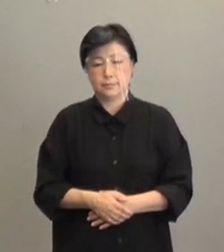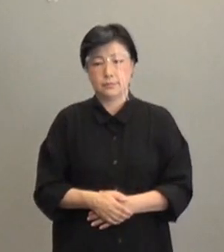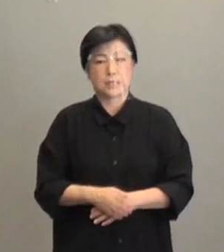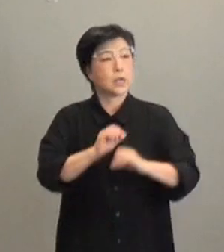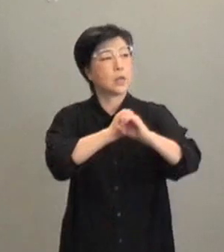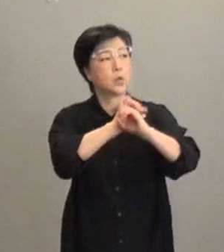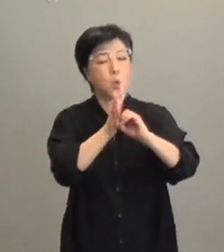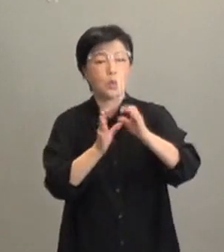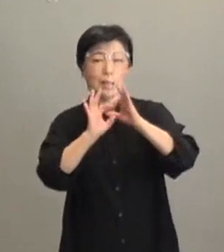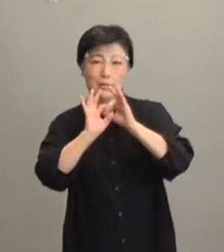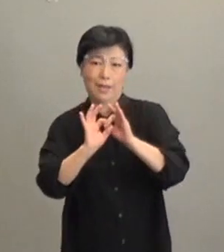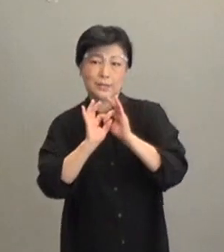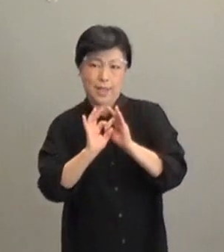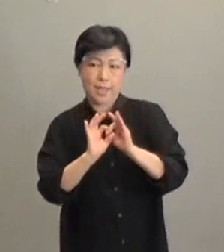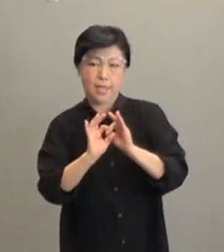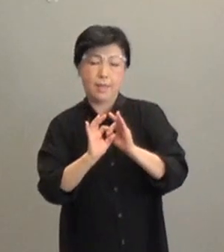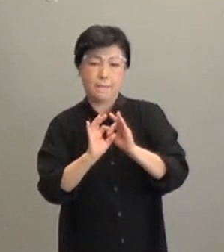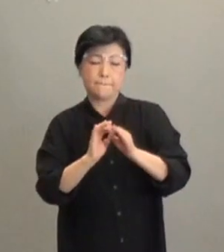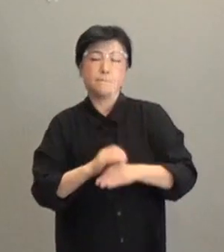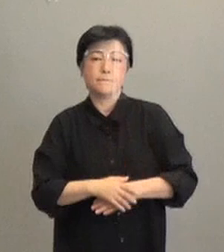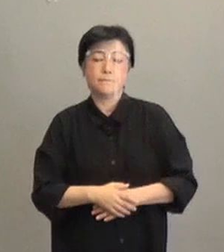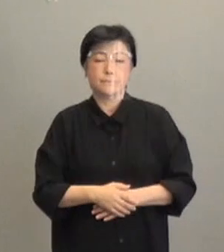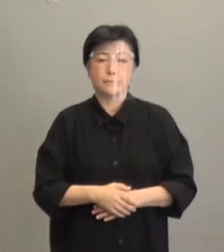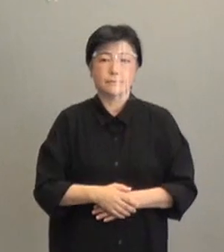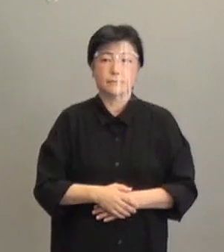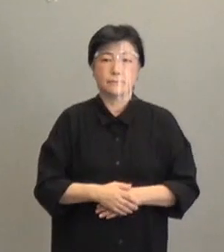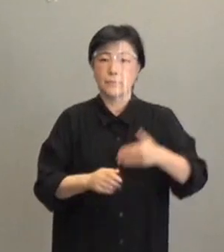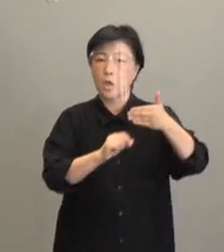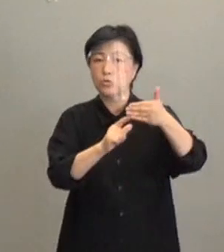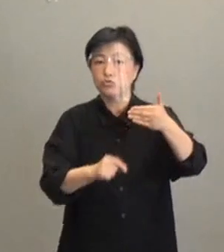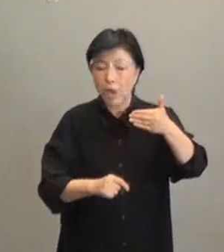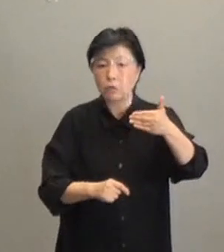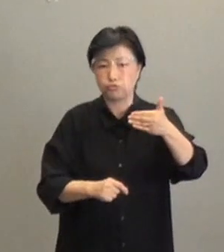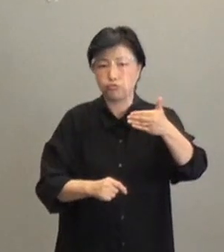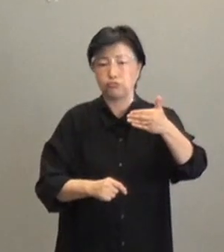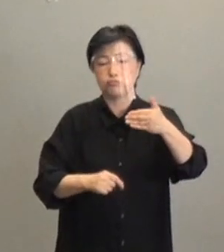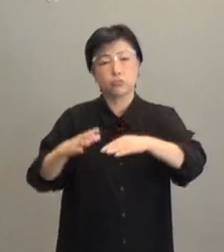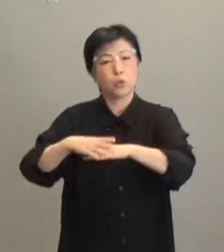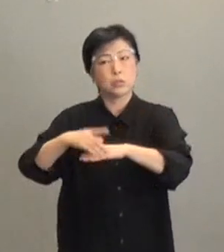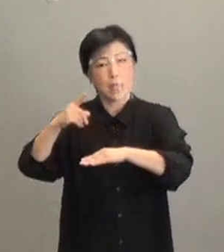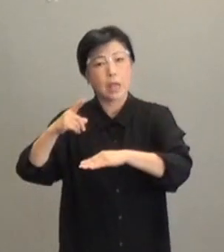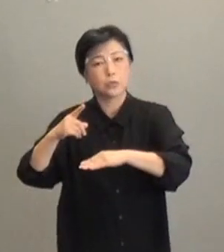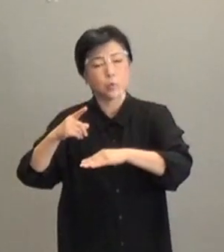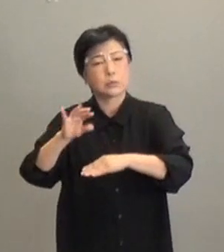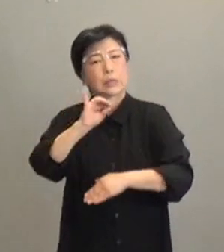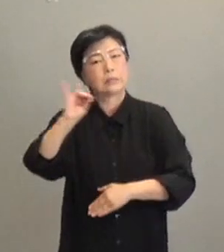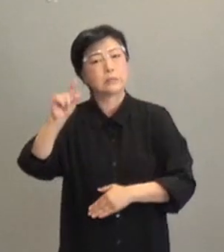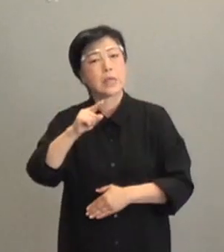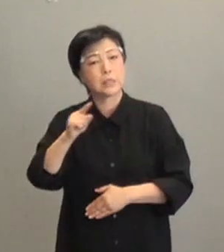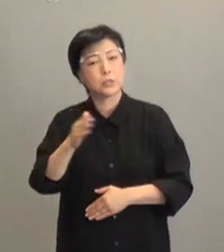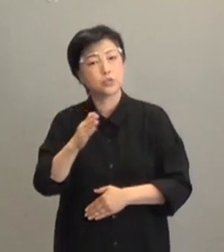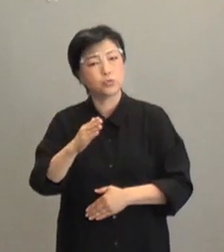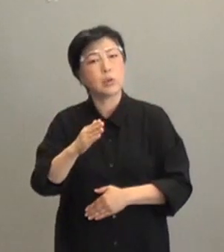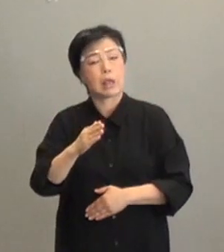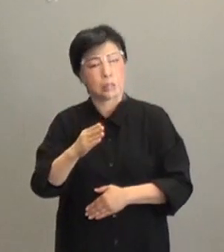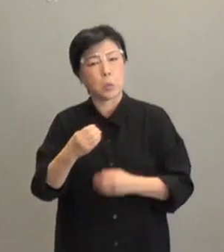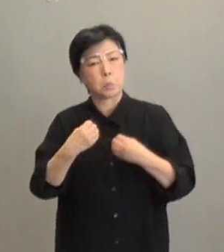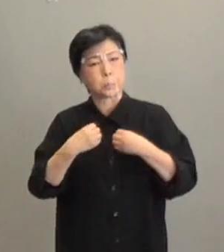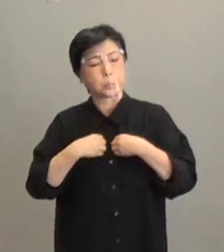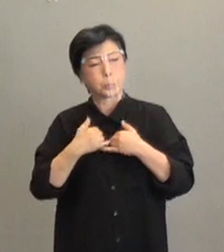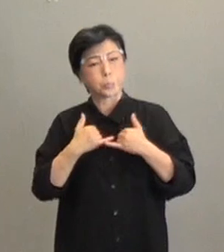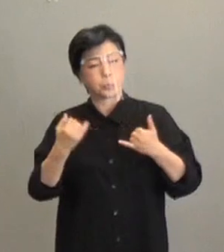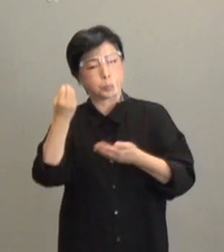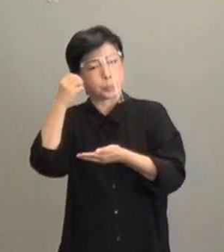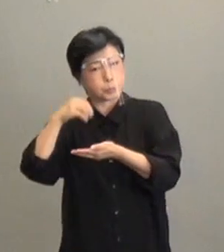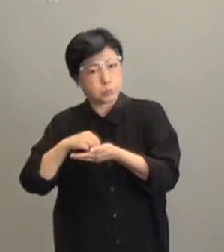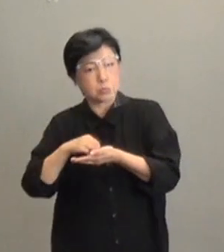コロナに関してなんですけれども、9月の頭ぐらいだとまだ1000人ぐらいの感染者がいる、それが下旬